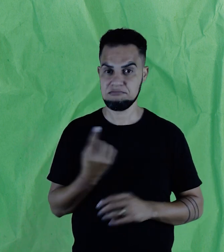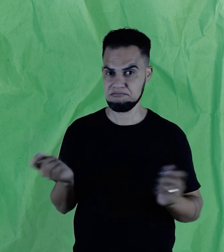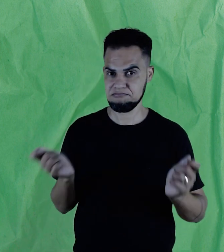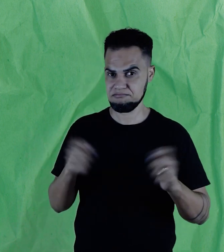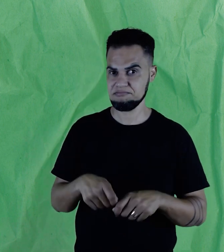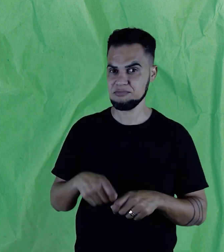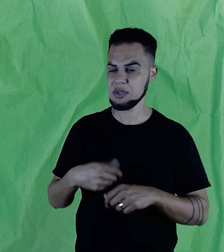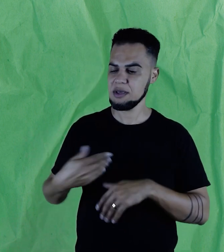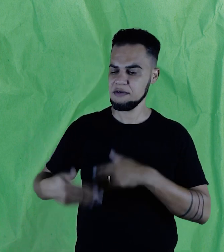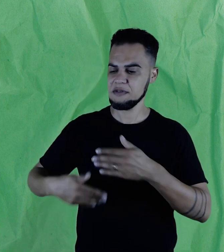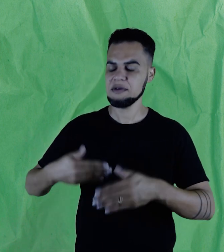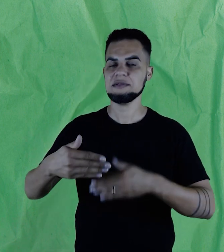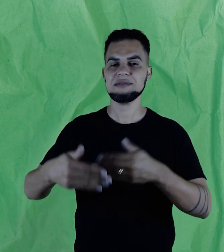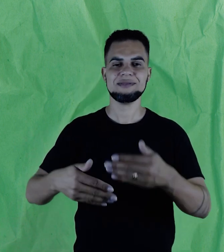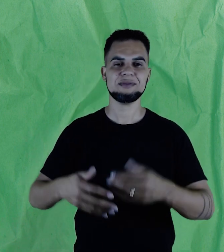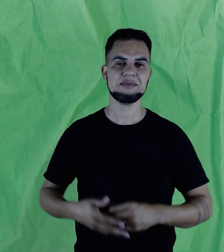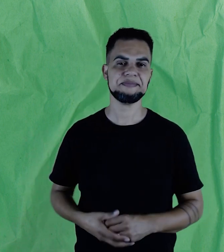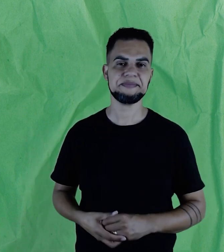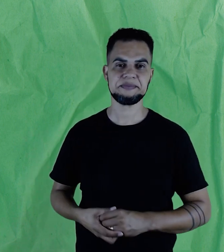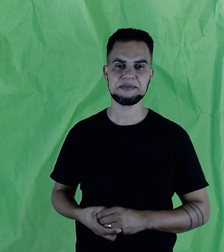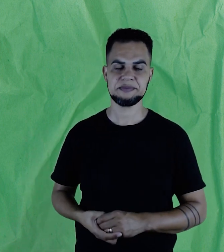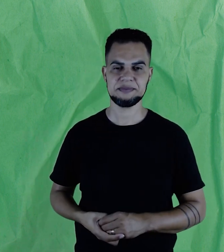estar avançando.